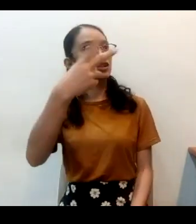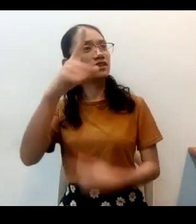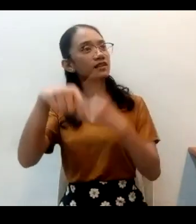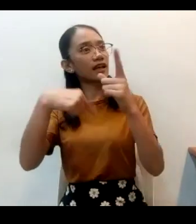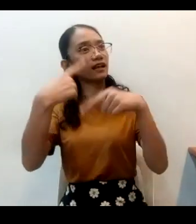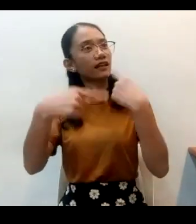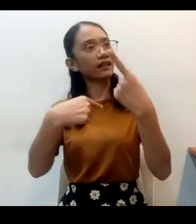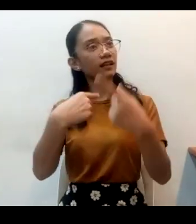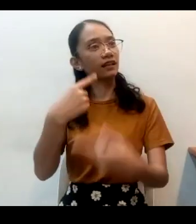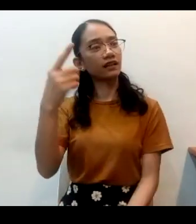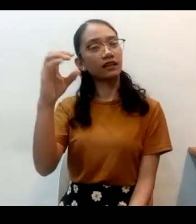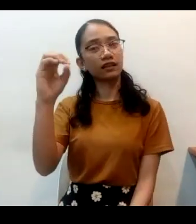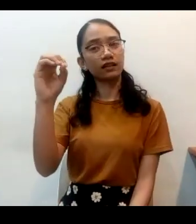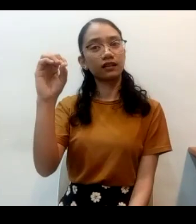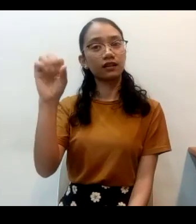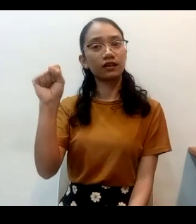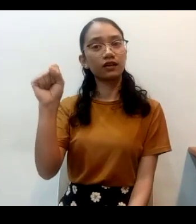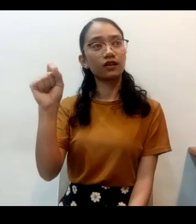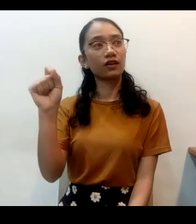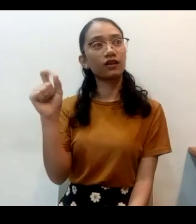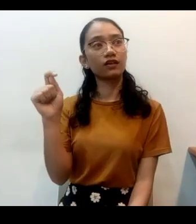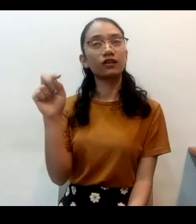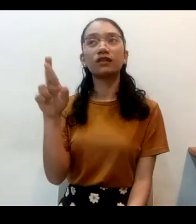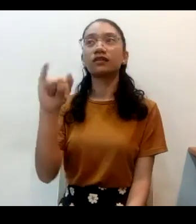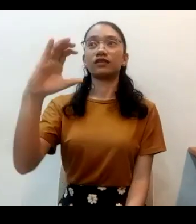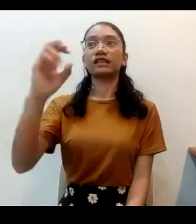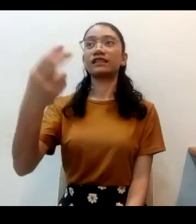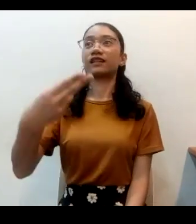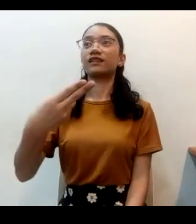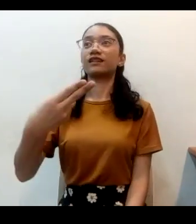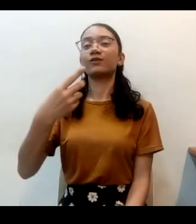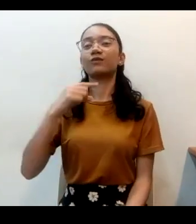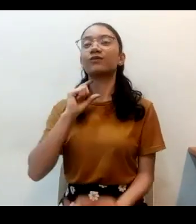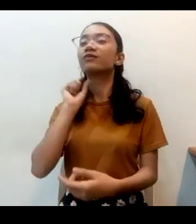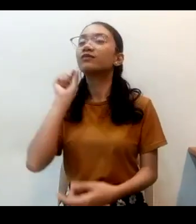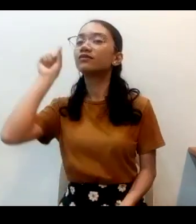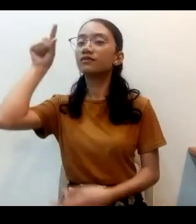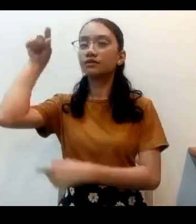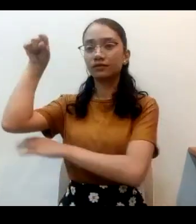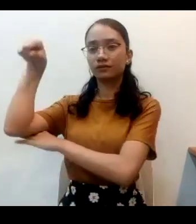Huh? yung ostrich po. Ostrich, you know, ostrich.